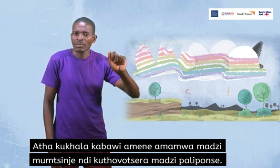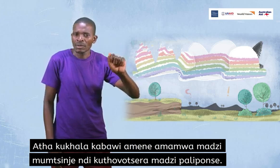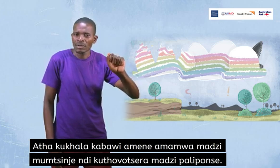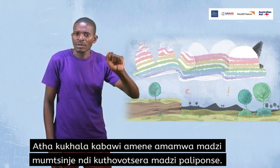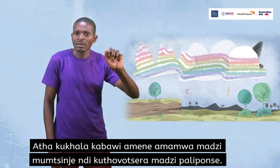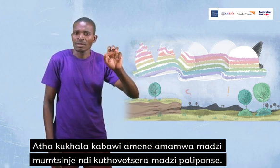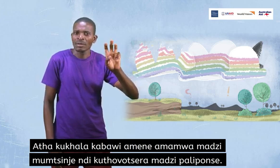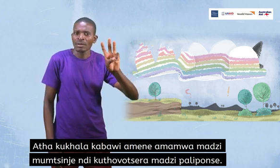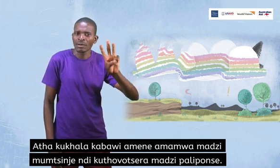Ayi,